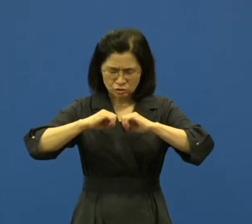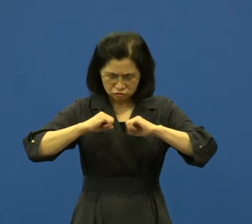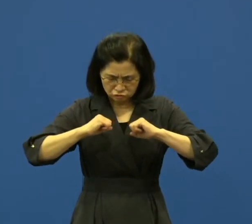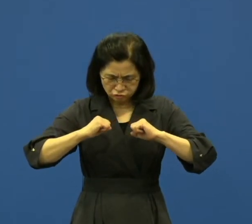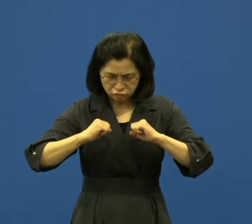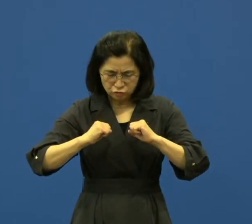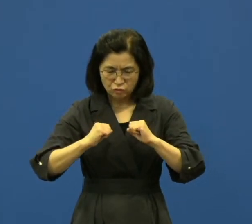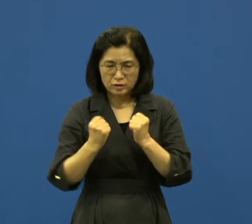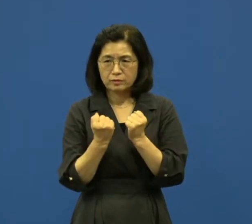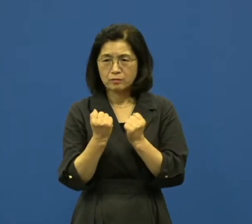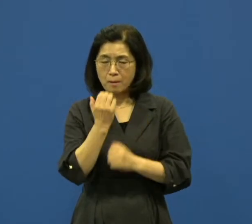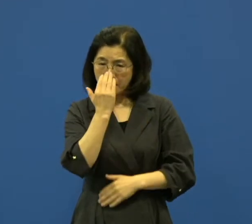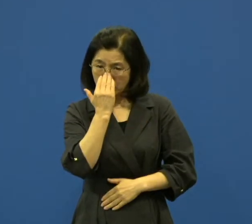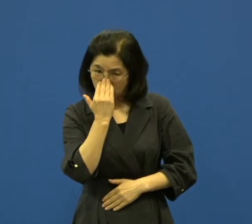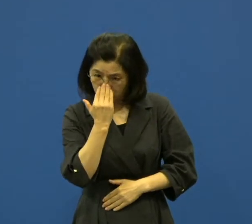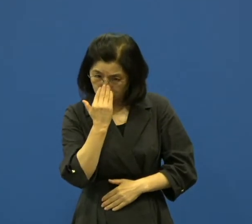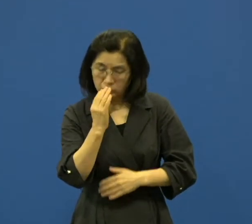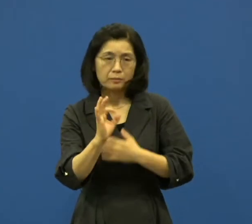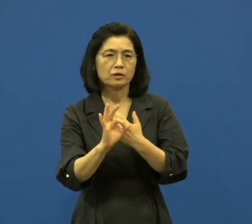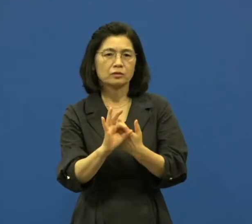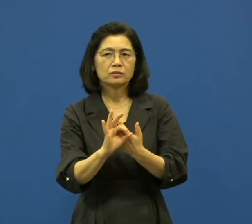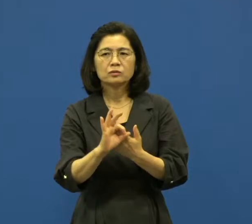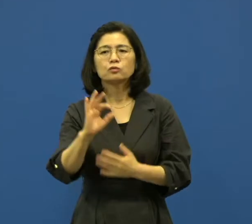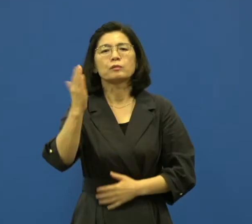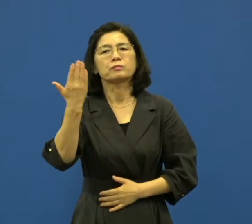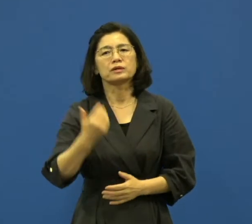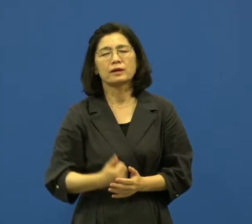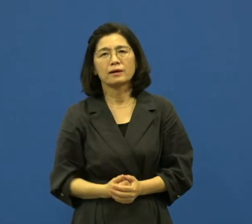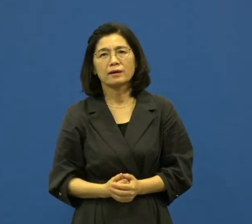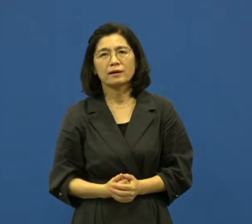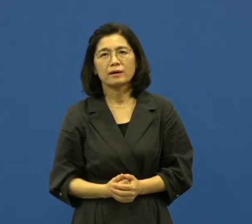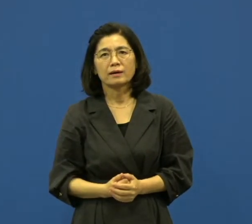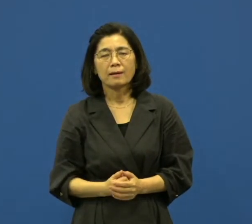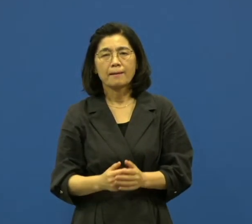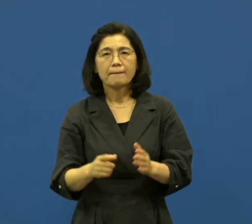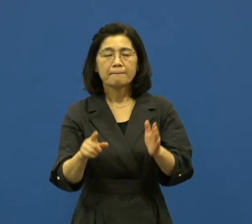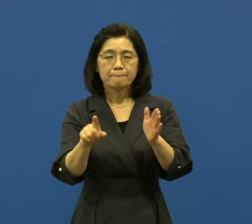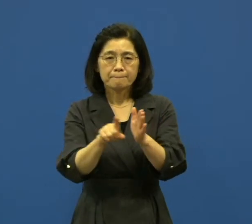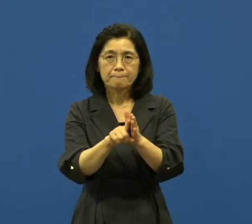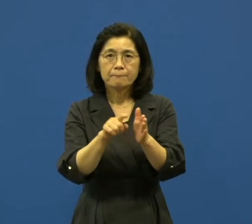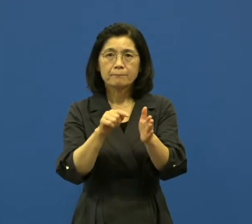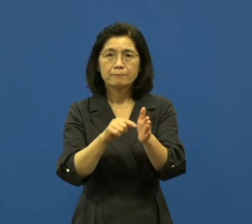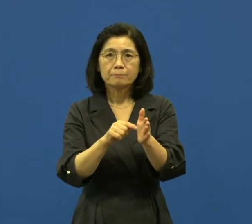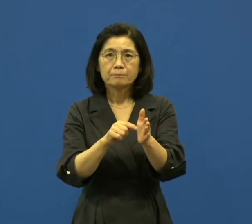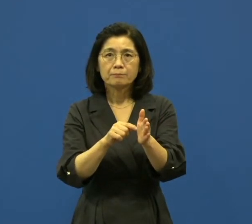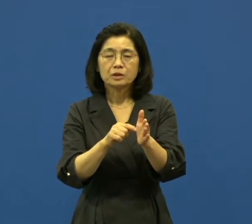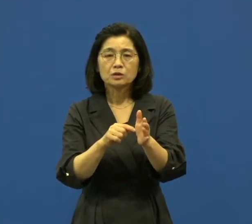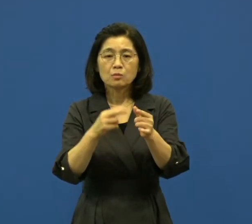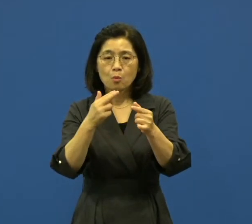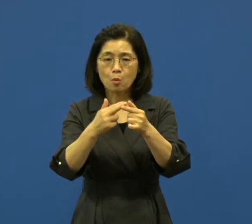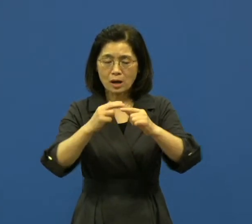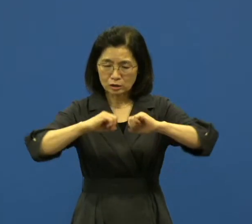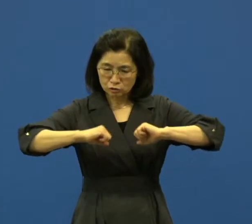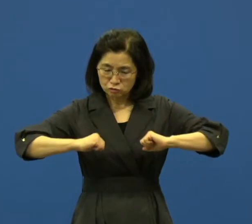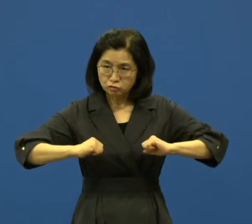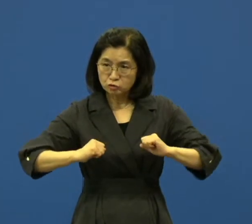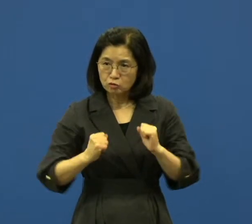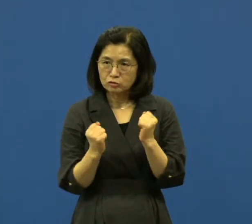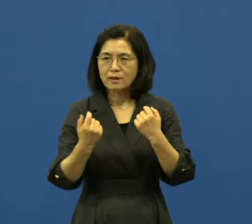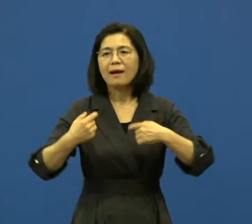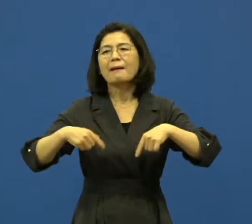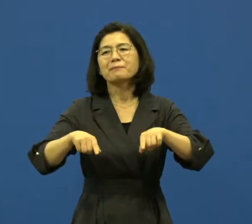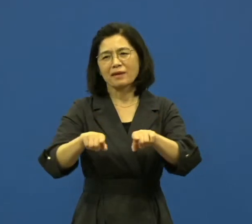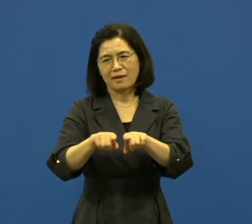고분고분해지면 되는 것입니다. 믿음의 길은 그것을 배워가는 것입니다. 그래서 믿음과 순종은 언제나 같이 가는